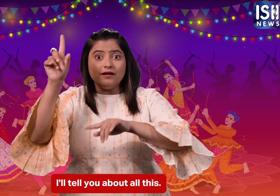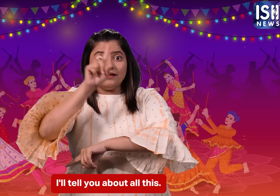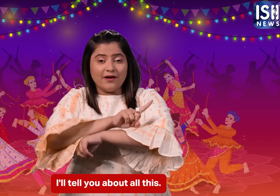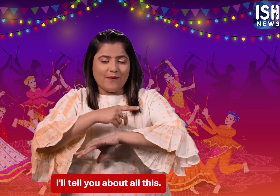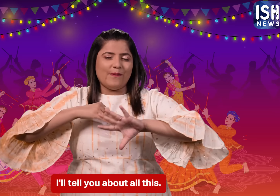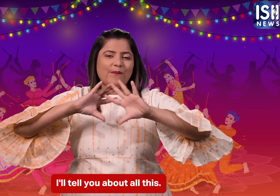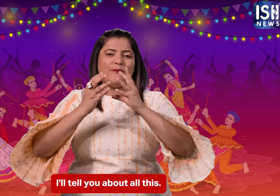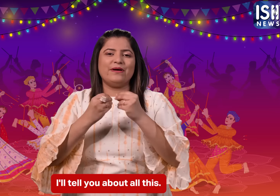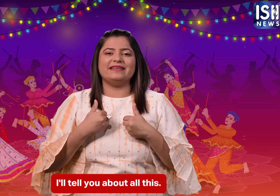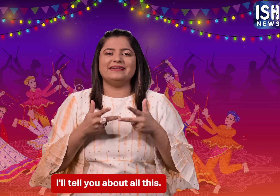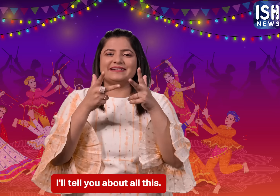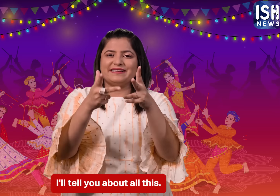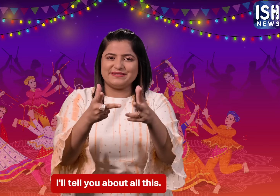मैं आपको इन सब के बारे में बताऊंगी।